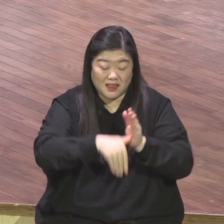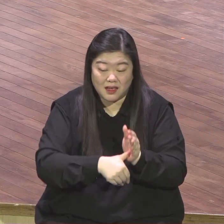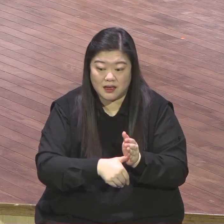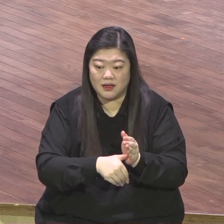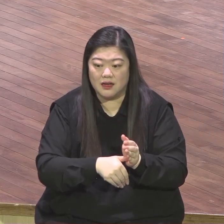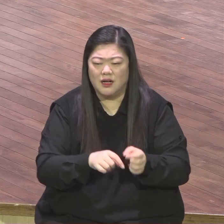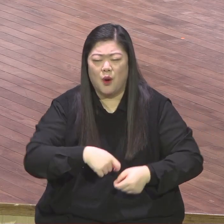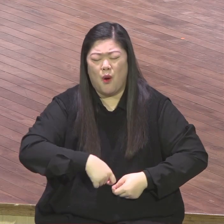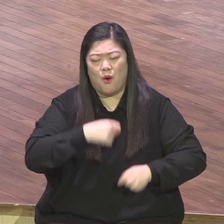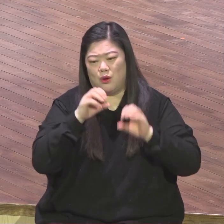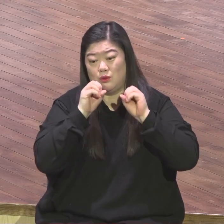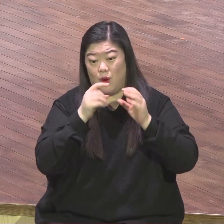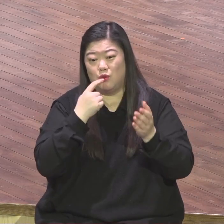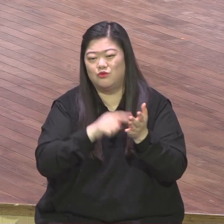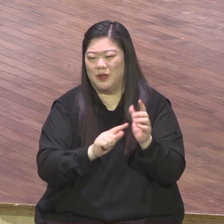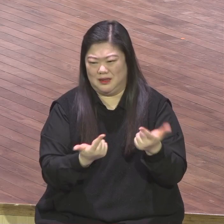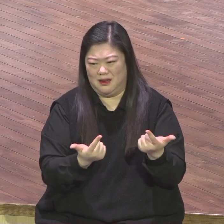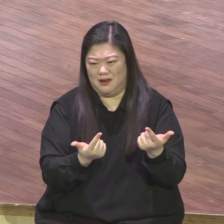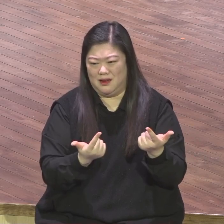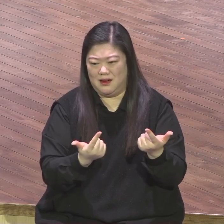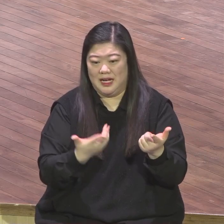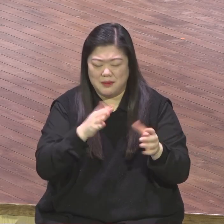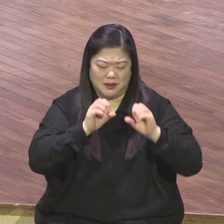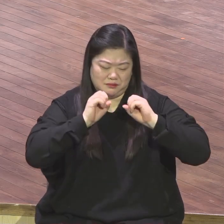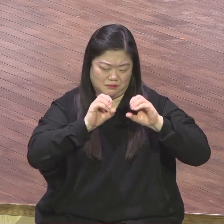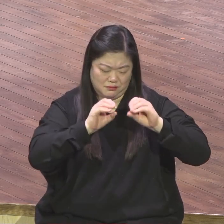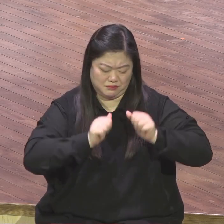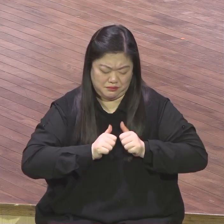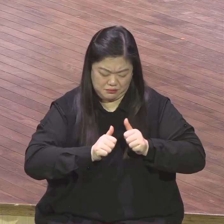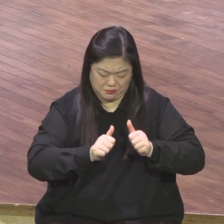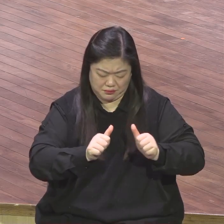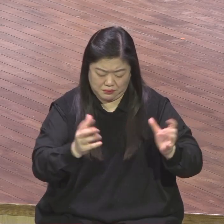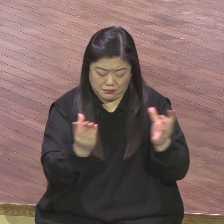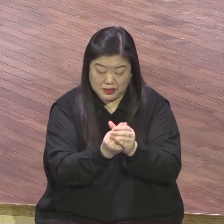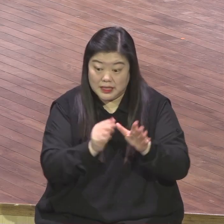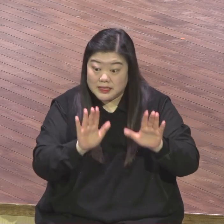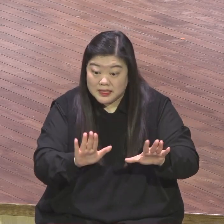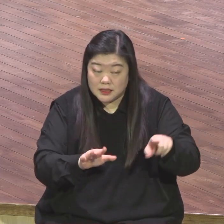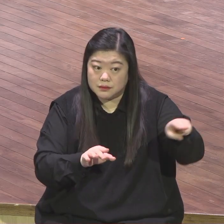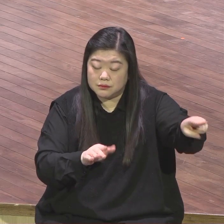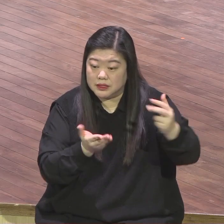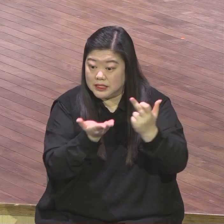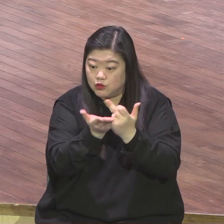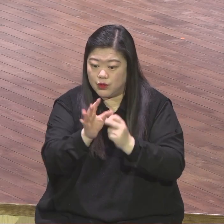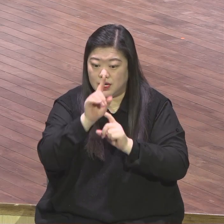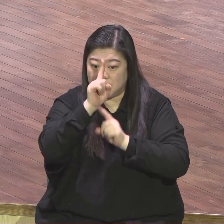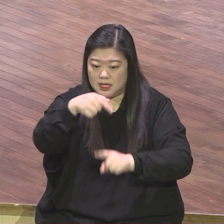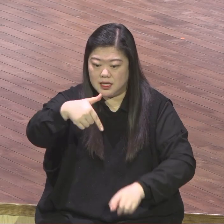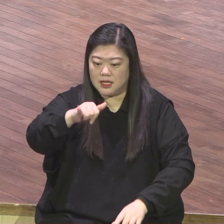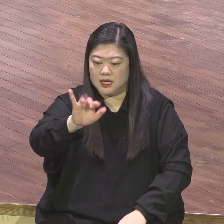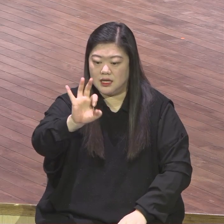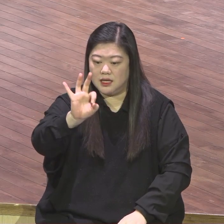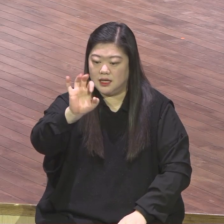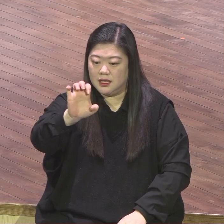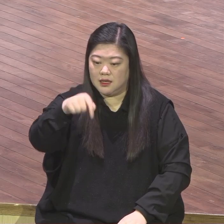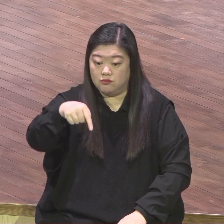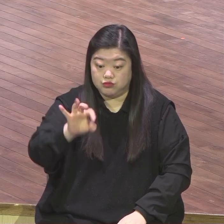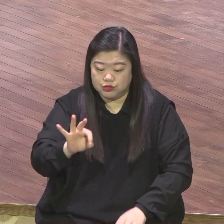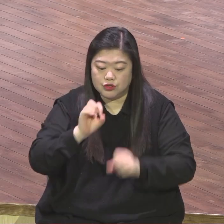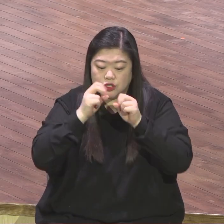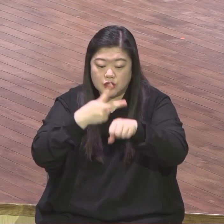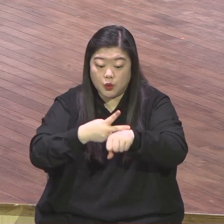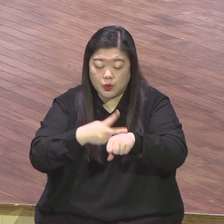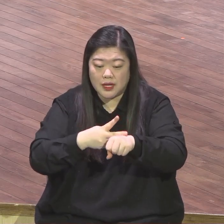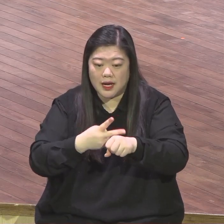했습니다. 그 사역을 기념하는 이기풍 선교 기념관이 제주도에 있을 정도로 사역적으로 큰